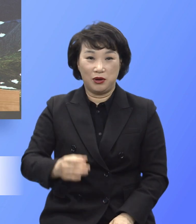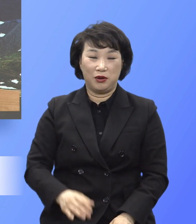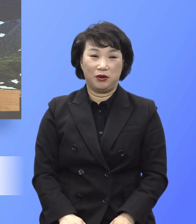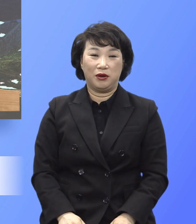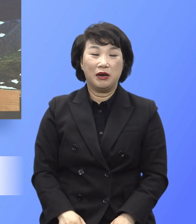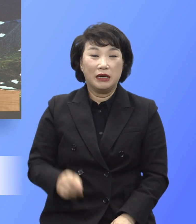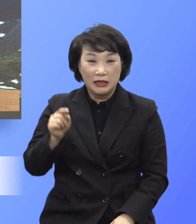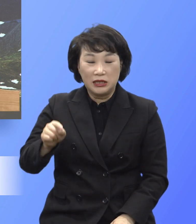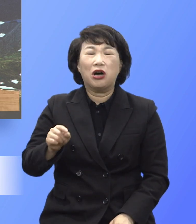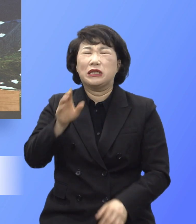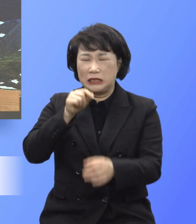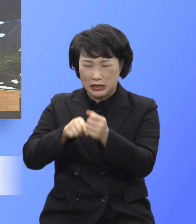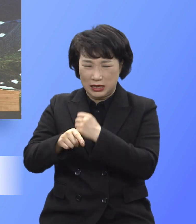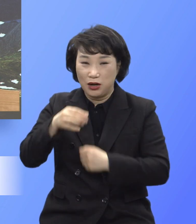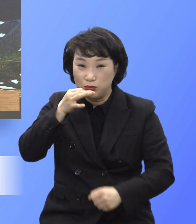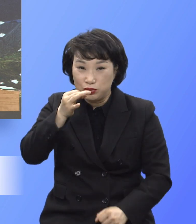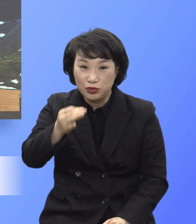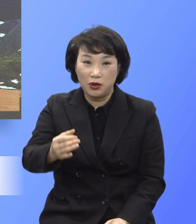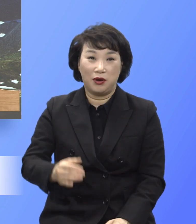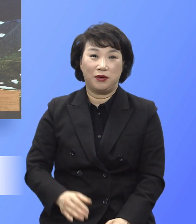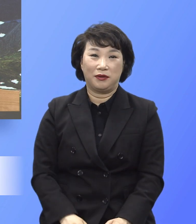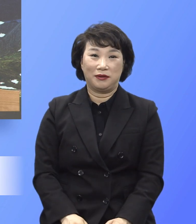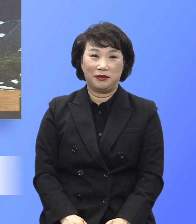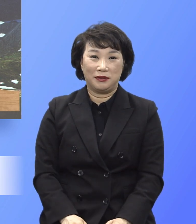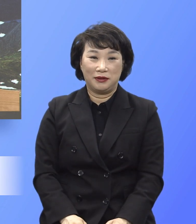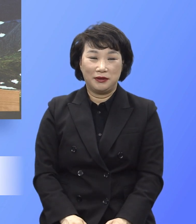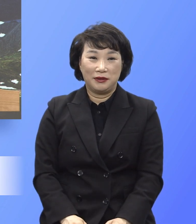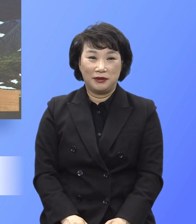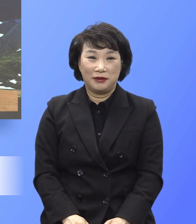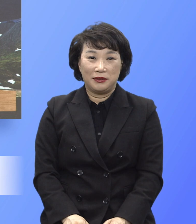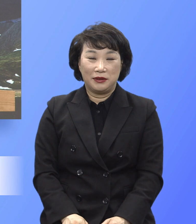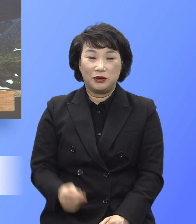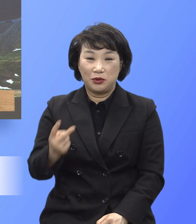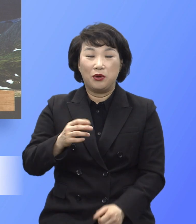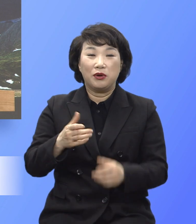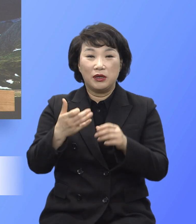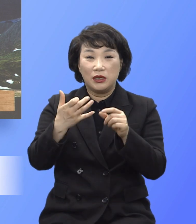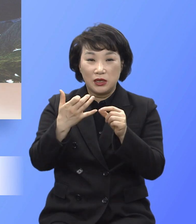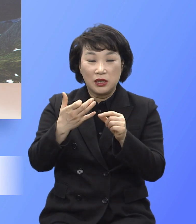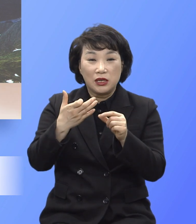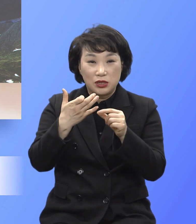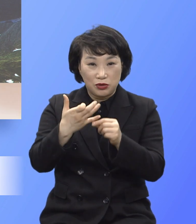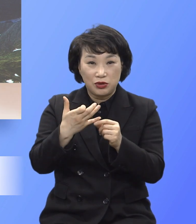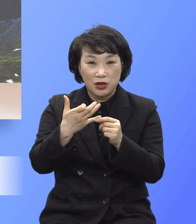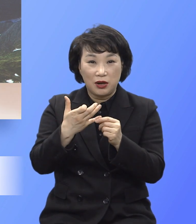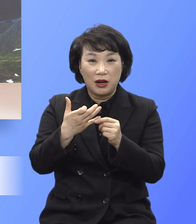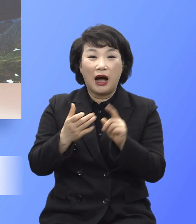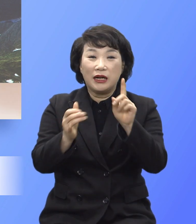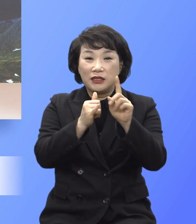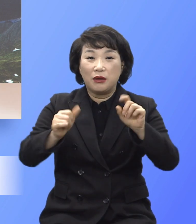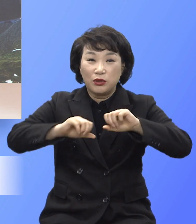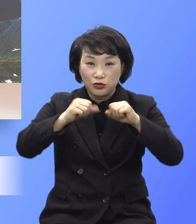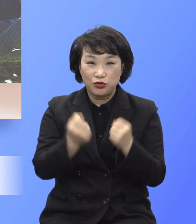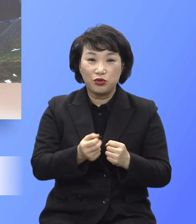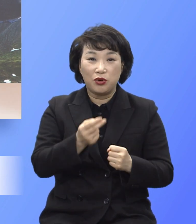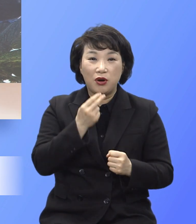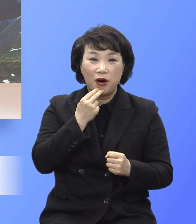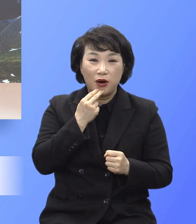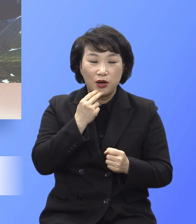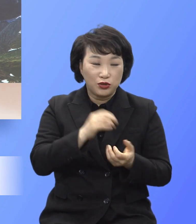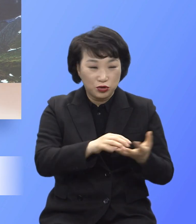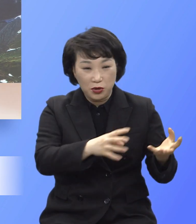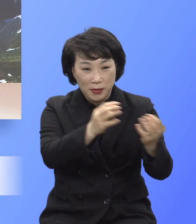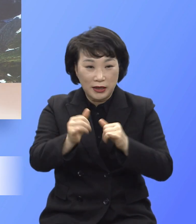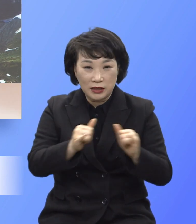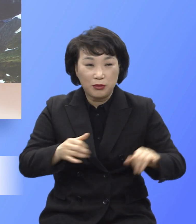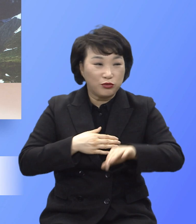말이야. 이것을 진리라고 한다 이 말이야. 또 19절에 한 사람의 순종치 않음으로 많은